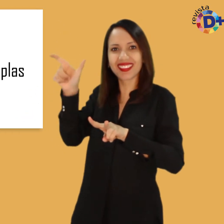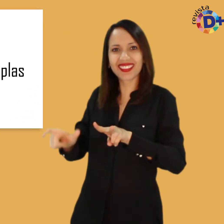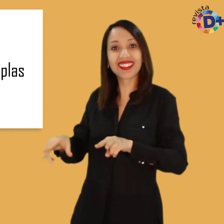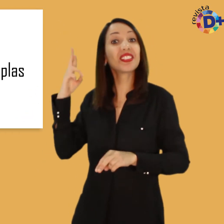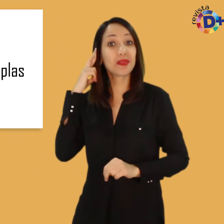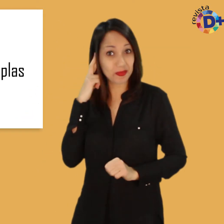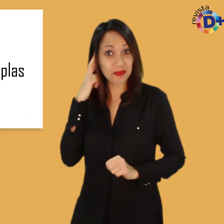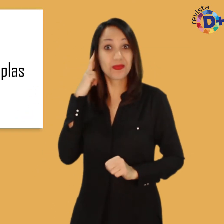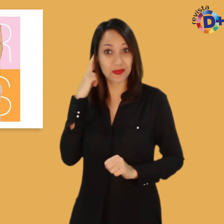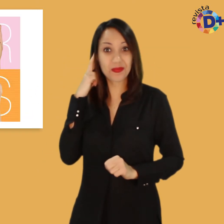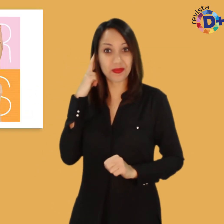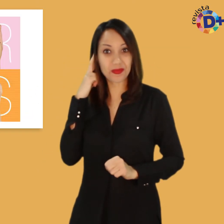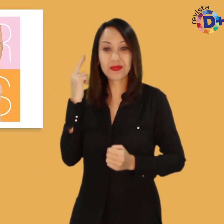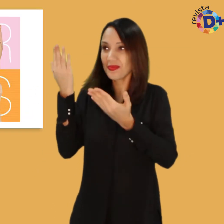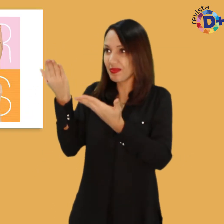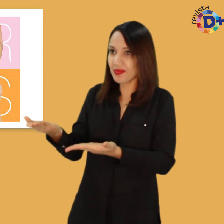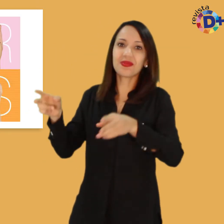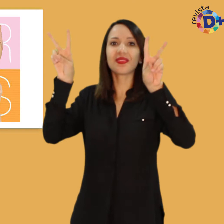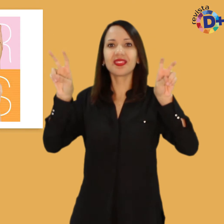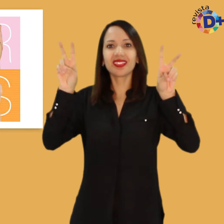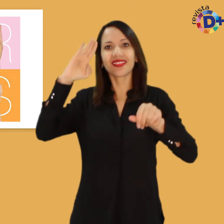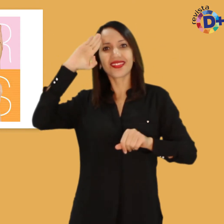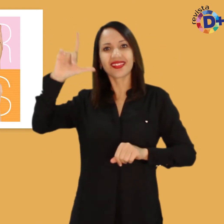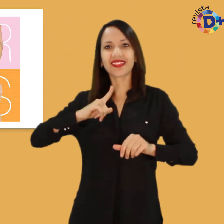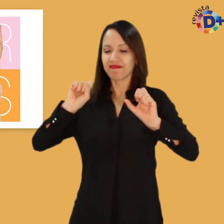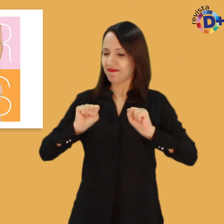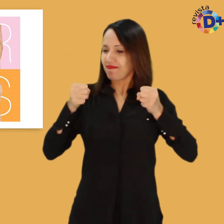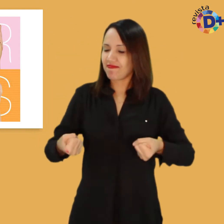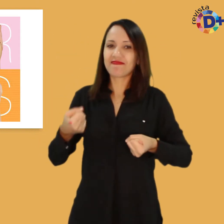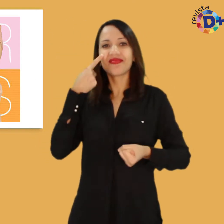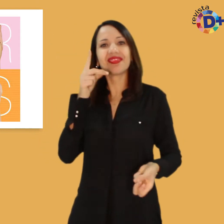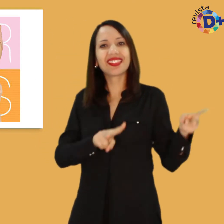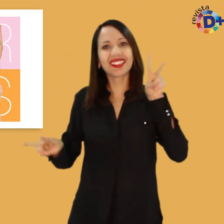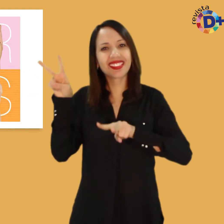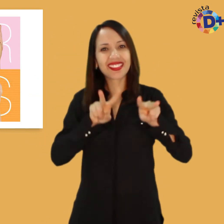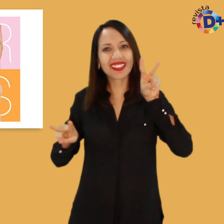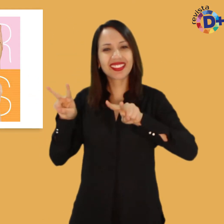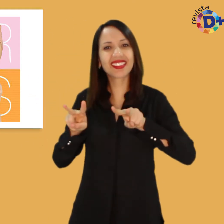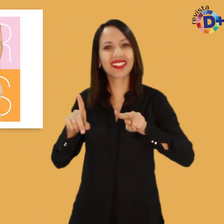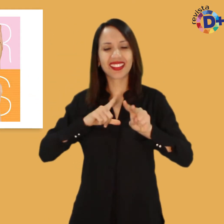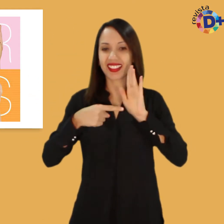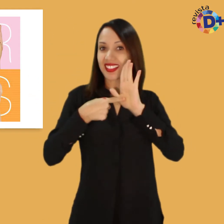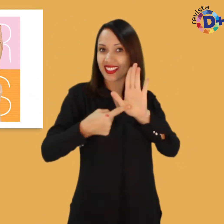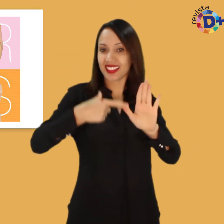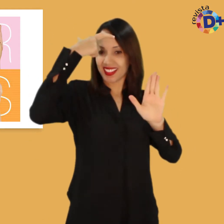surdo. Esse é o termo preferido por defensores dessa visão, já que deixa transparecer